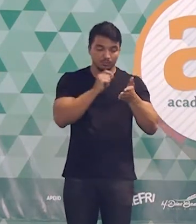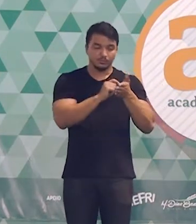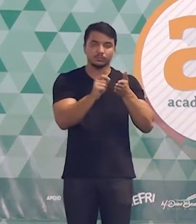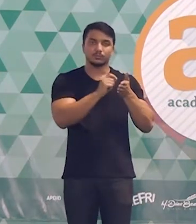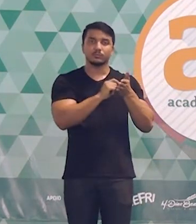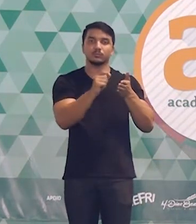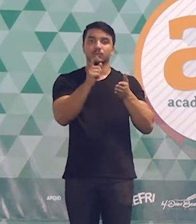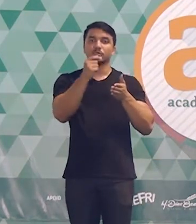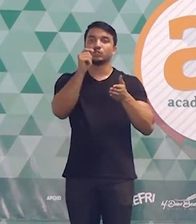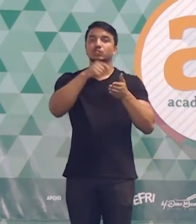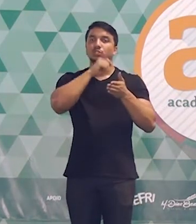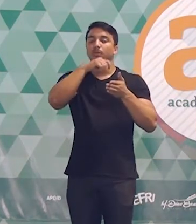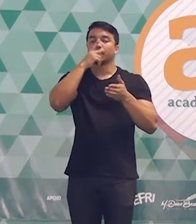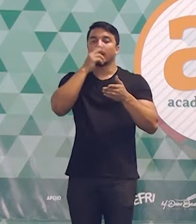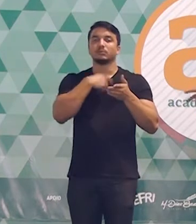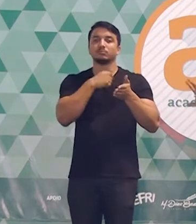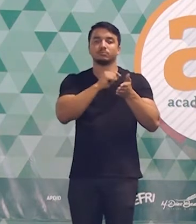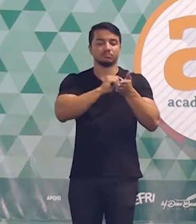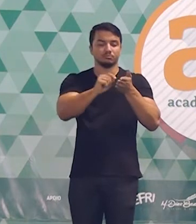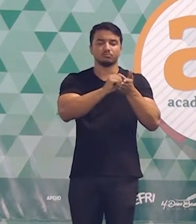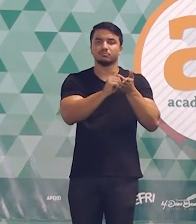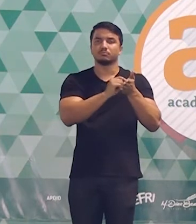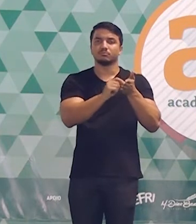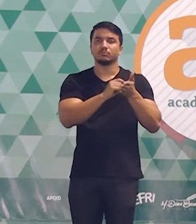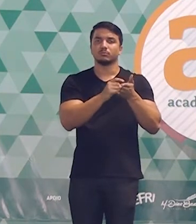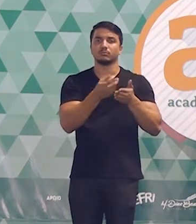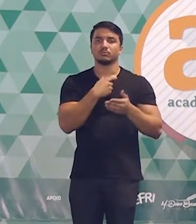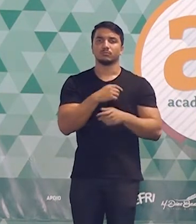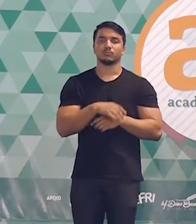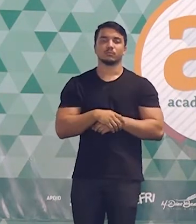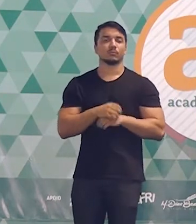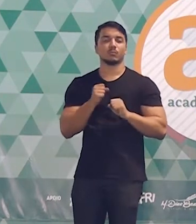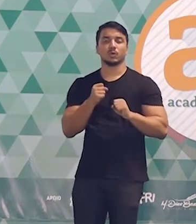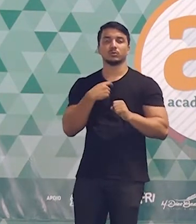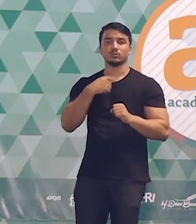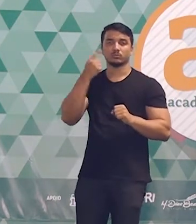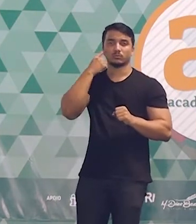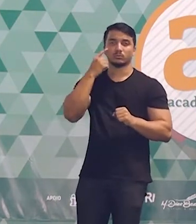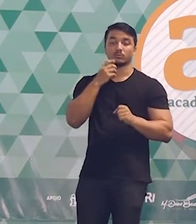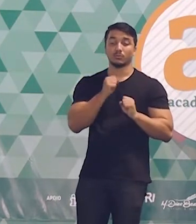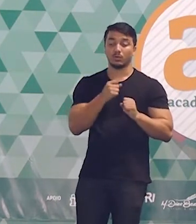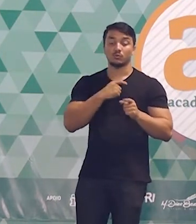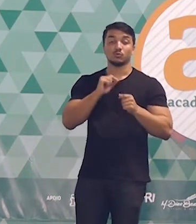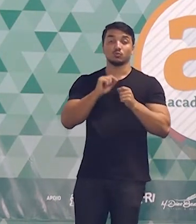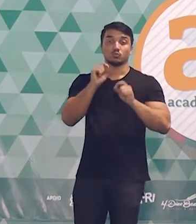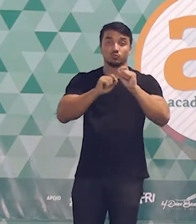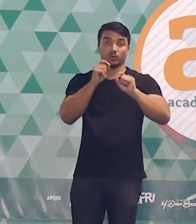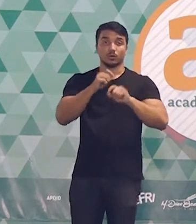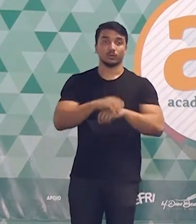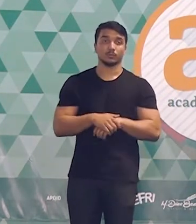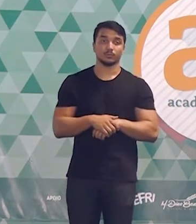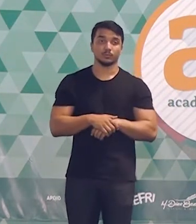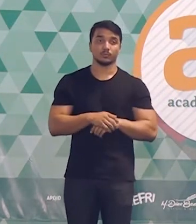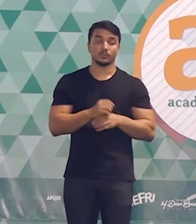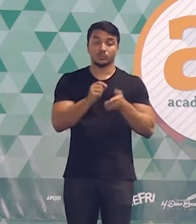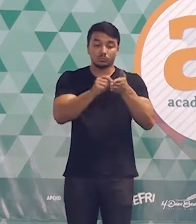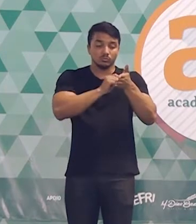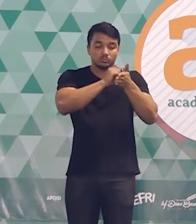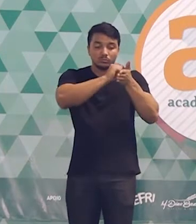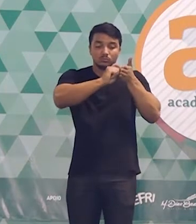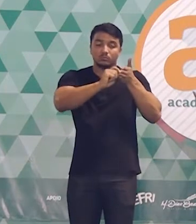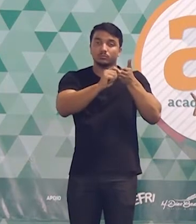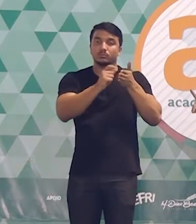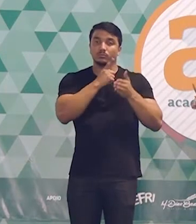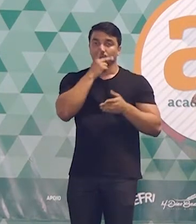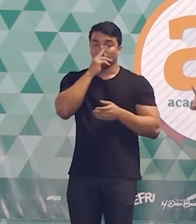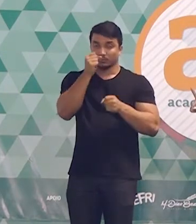riscar, é passar um X. Pode fazer o que você quiser também, furar, mastigar. Passa um X no que